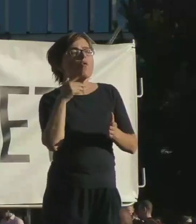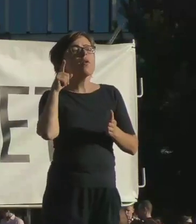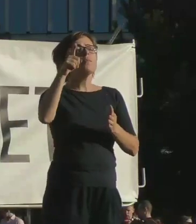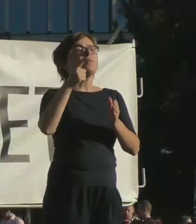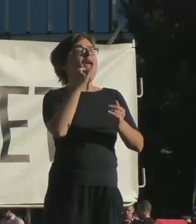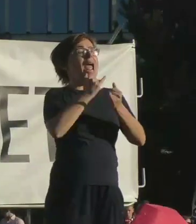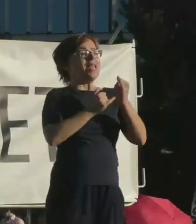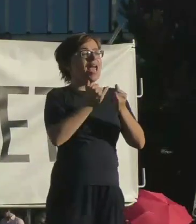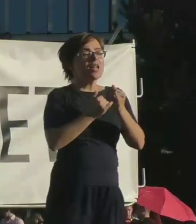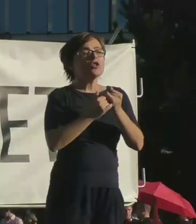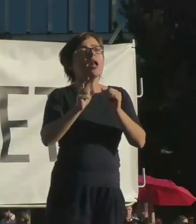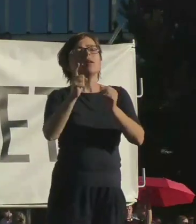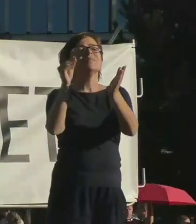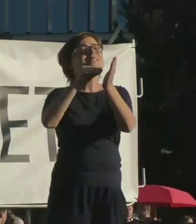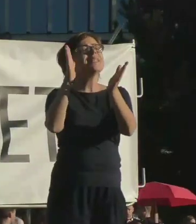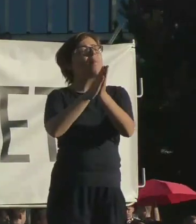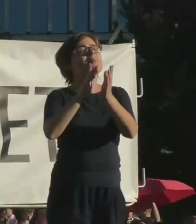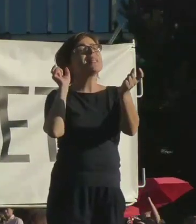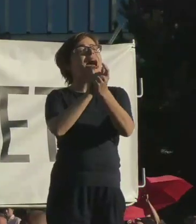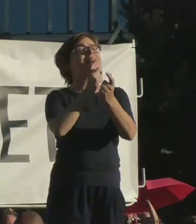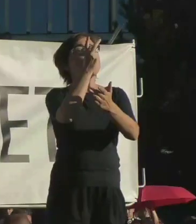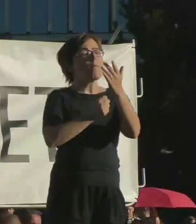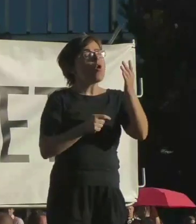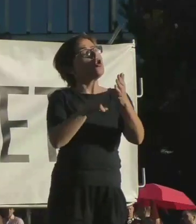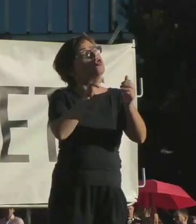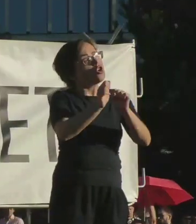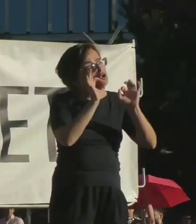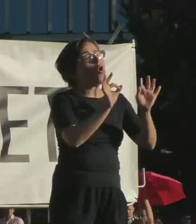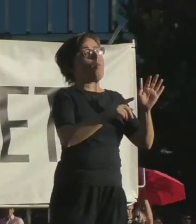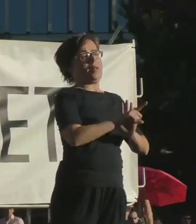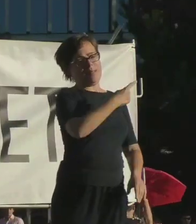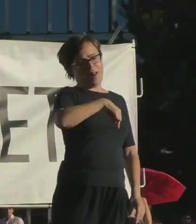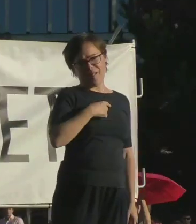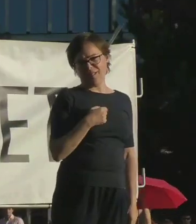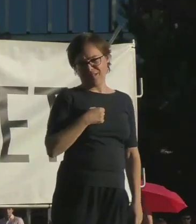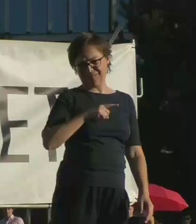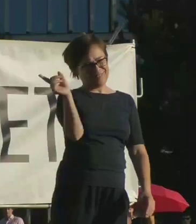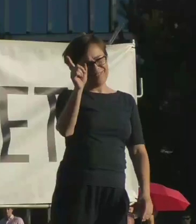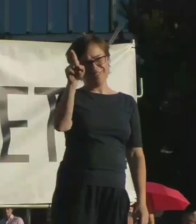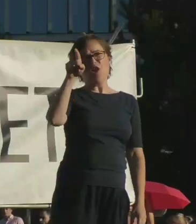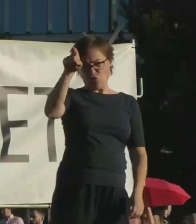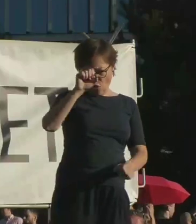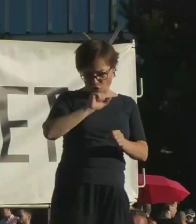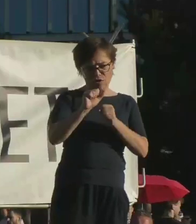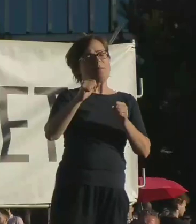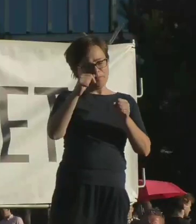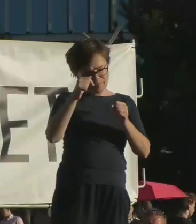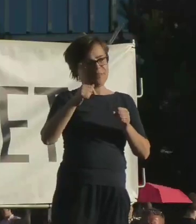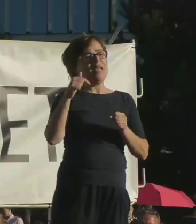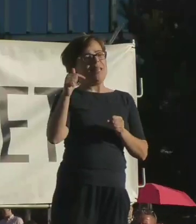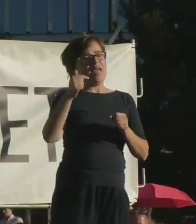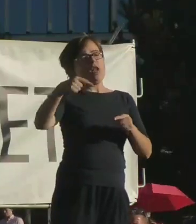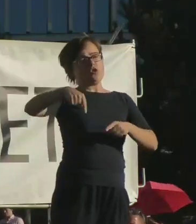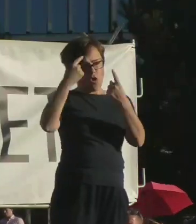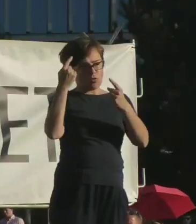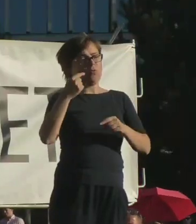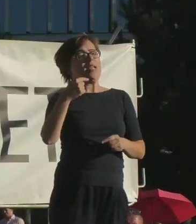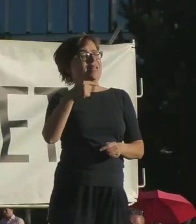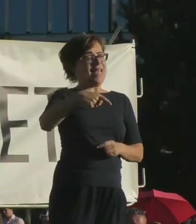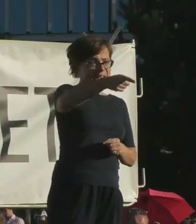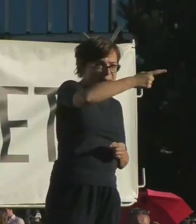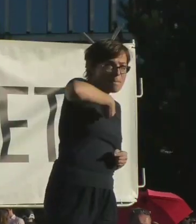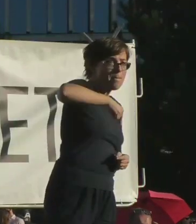dla nas korzystne. Tak, to jest konflikt interesów i ten konflikt interesów mam ja, macie